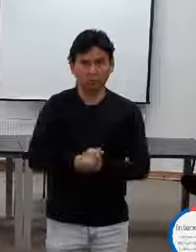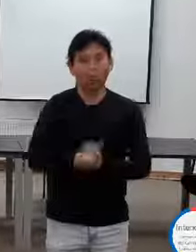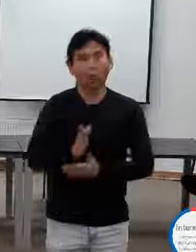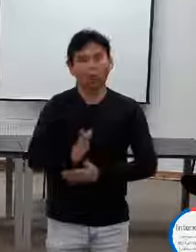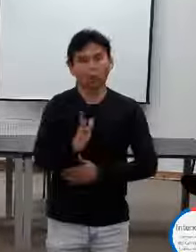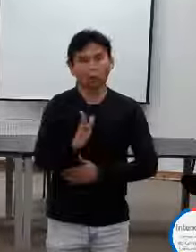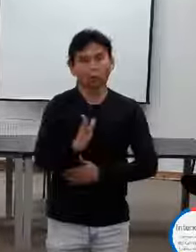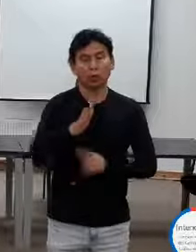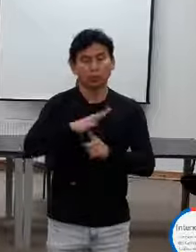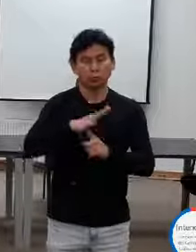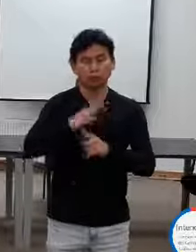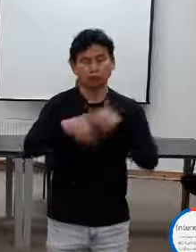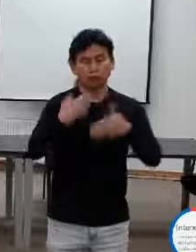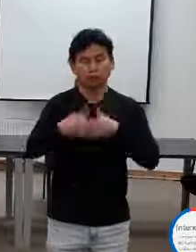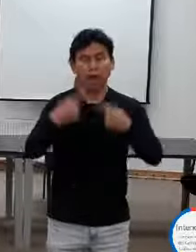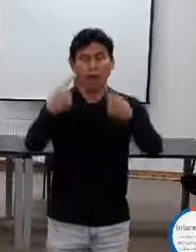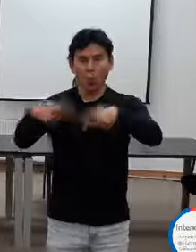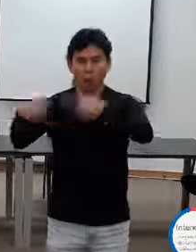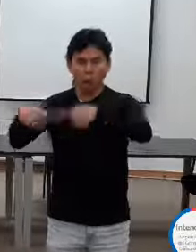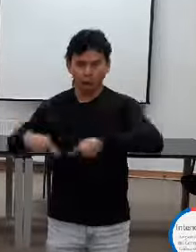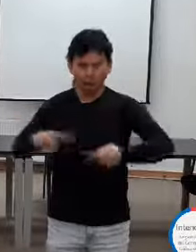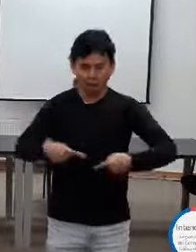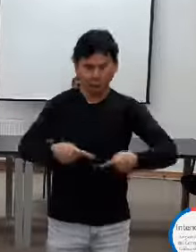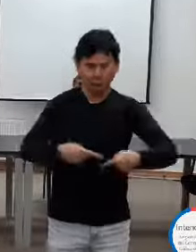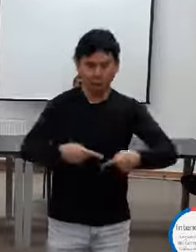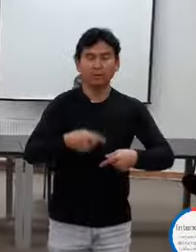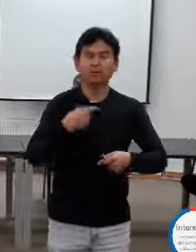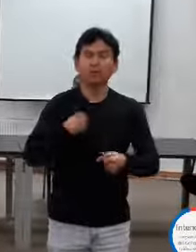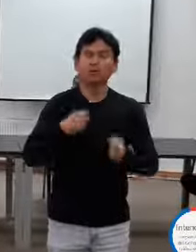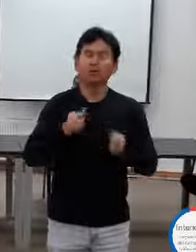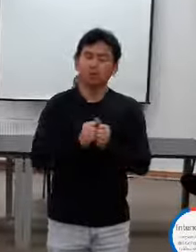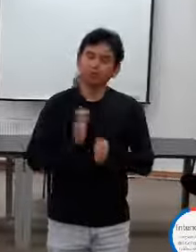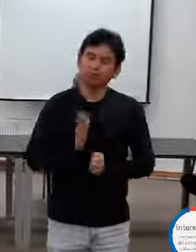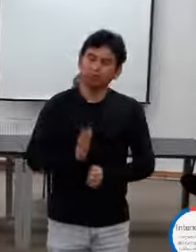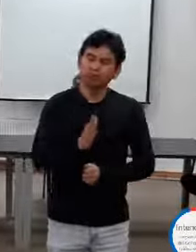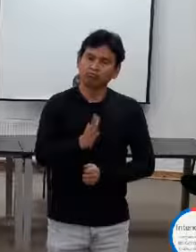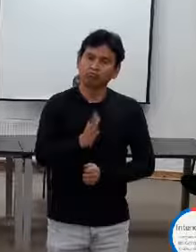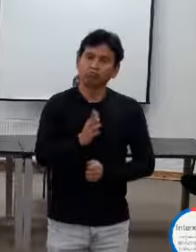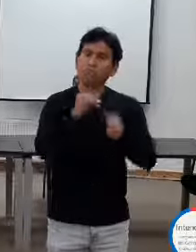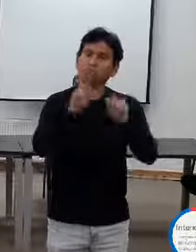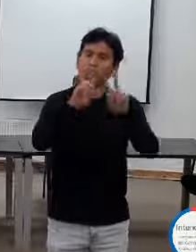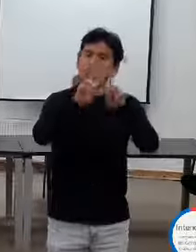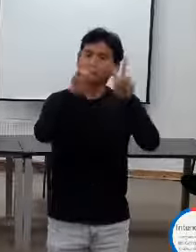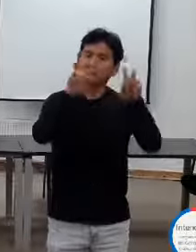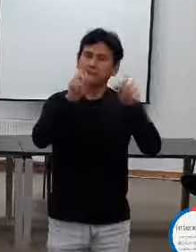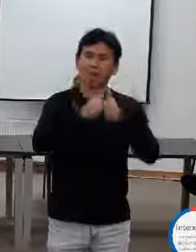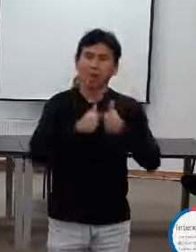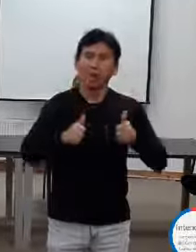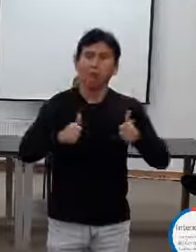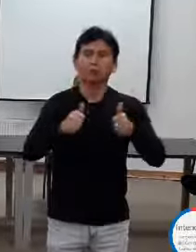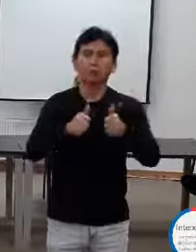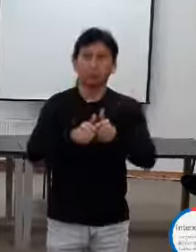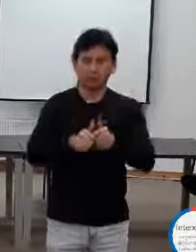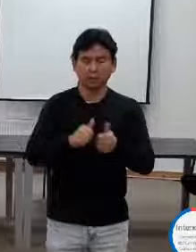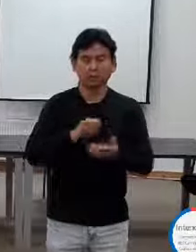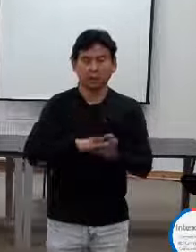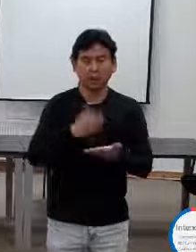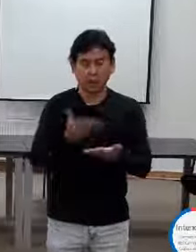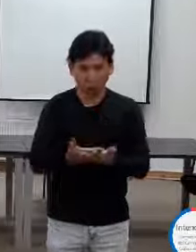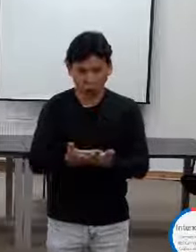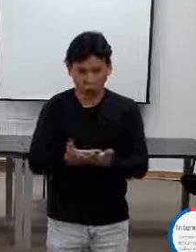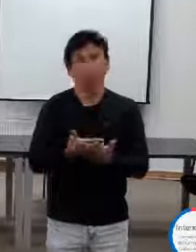su funcionamiento las barreras y aduanas sanitarias con permanentes indicaciones que va entregando tanto la autoridad sanitaria para el personal de